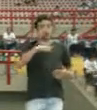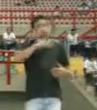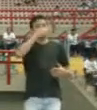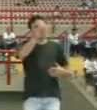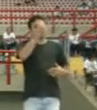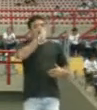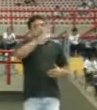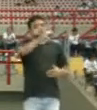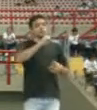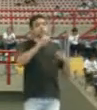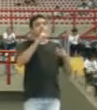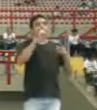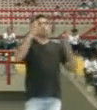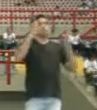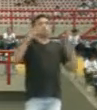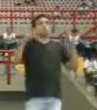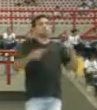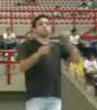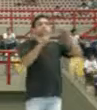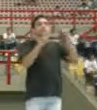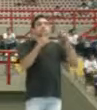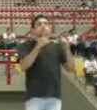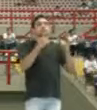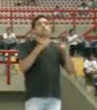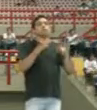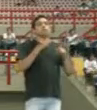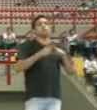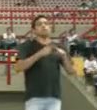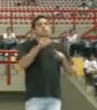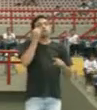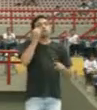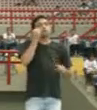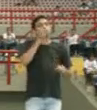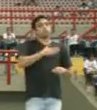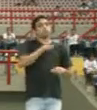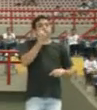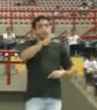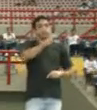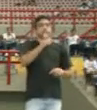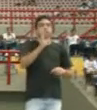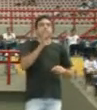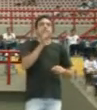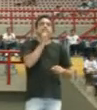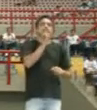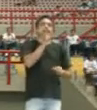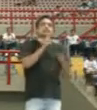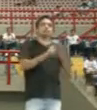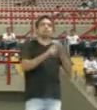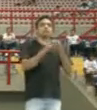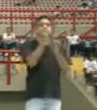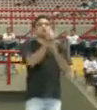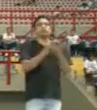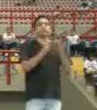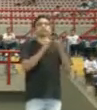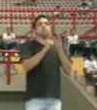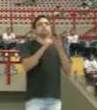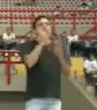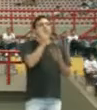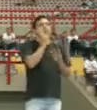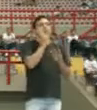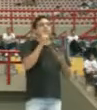tese. Argumentar é você tentar defender com exemplos, com ilustrações,